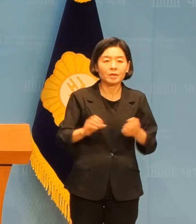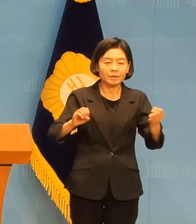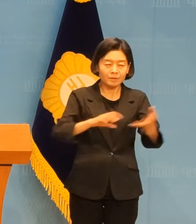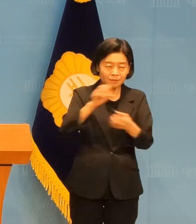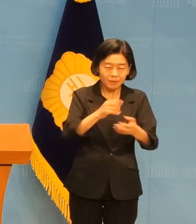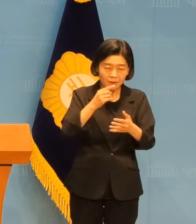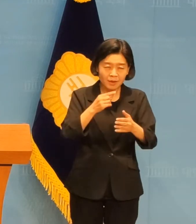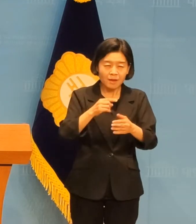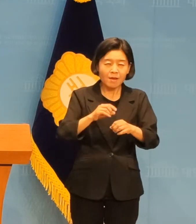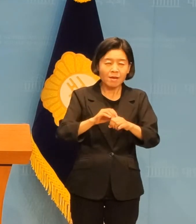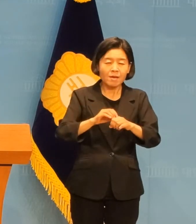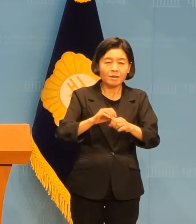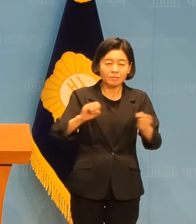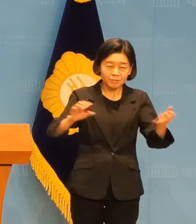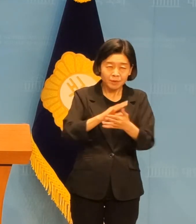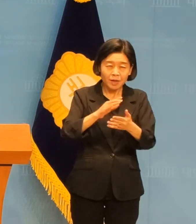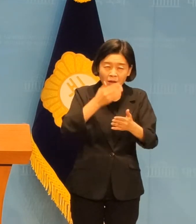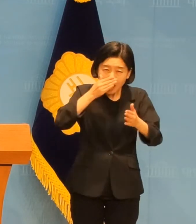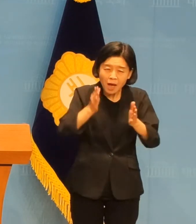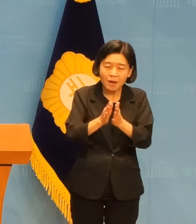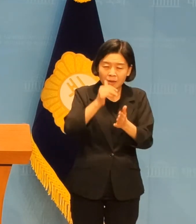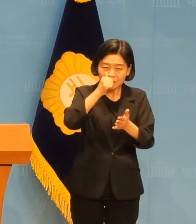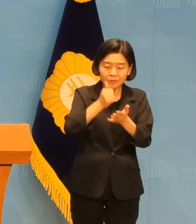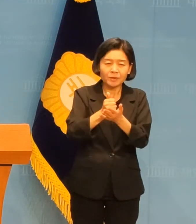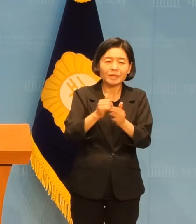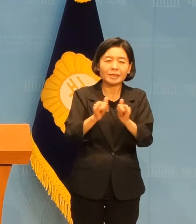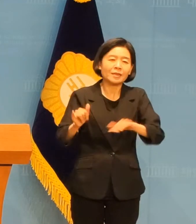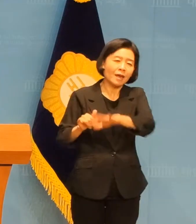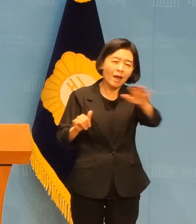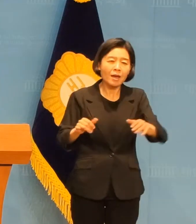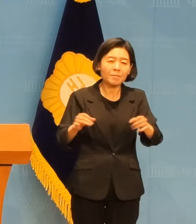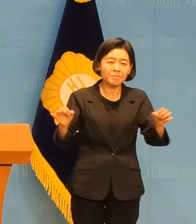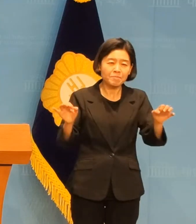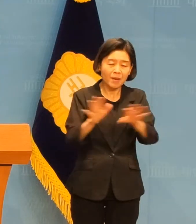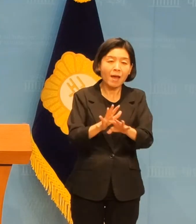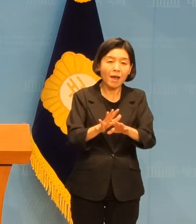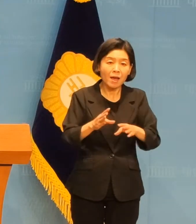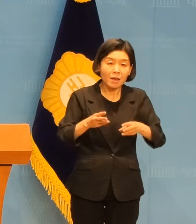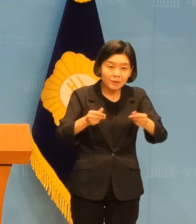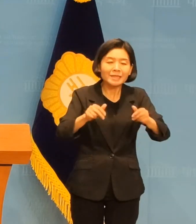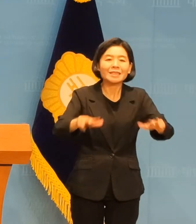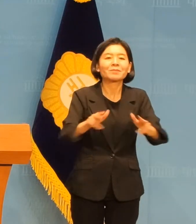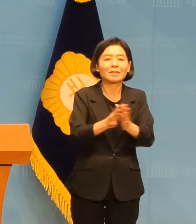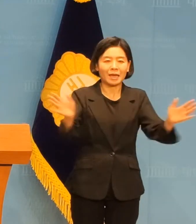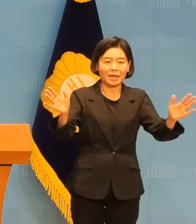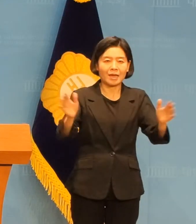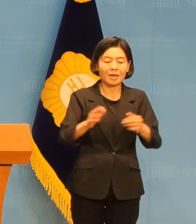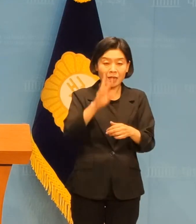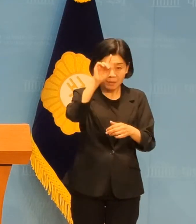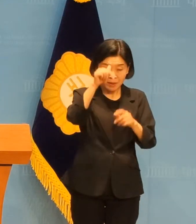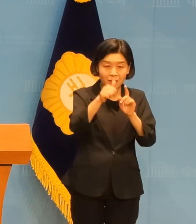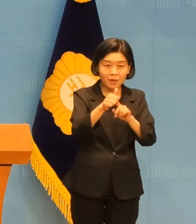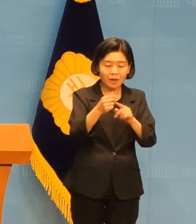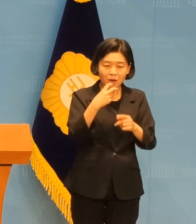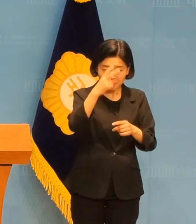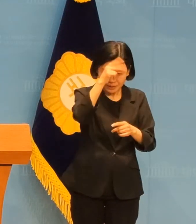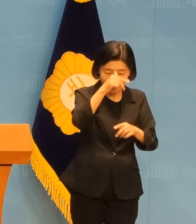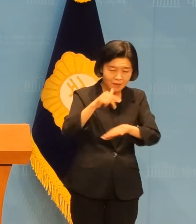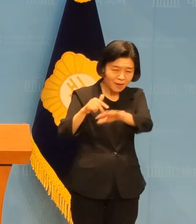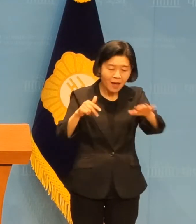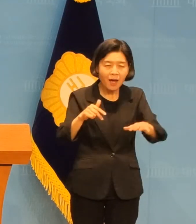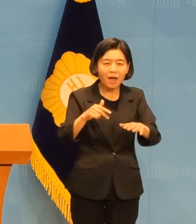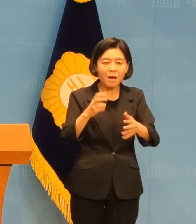그 출발선을 갓 넘었을 뿐입니다. 박성재에 이어서 검찰과 법원 안에 도사린 내란 세력들